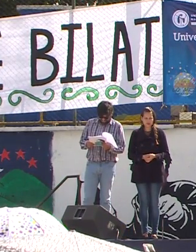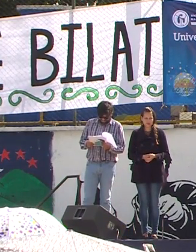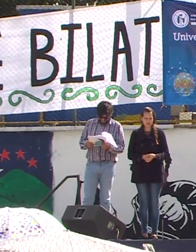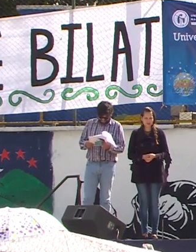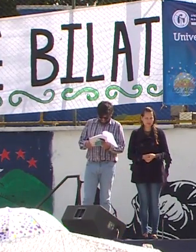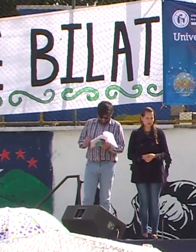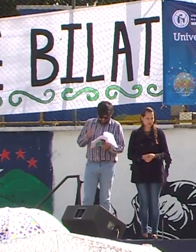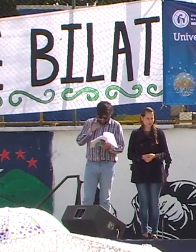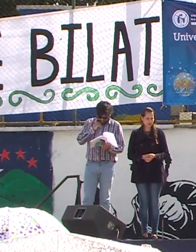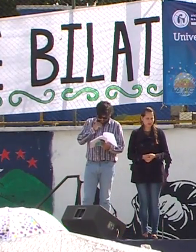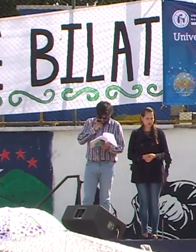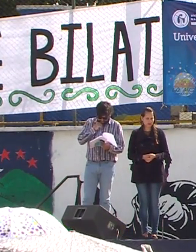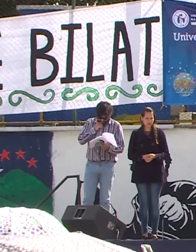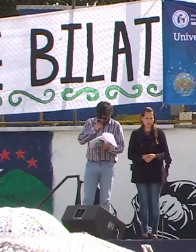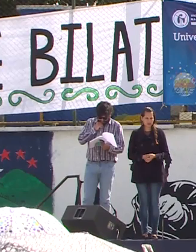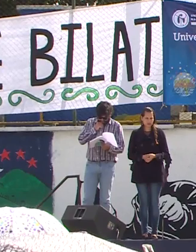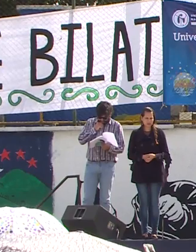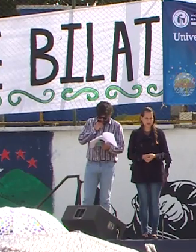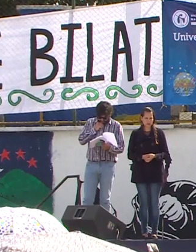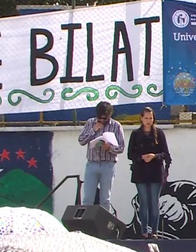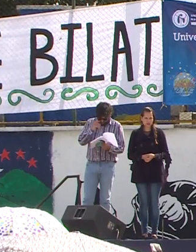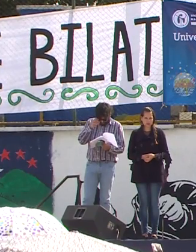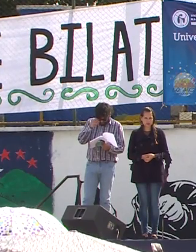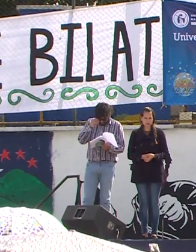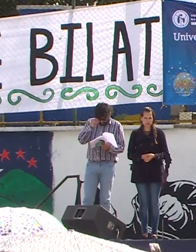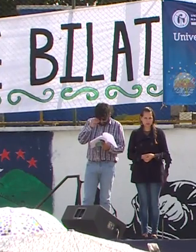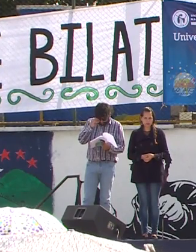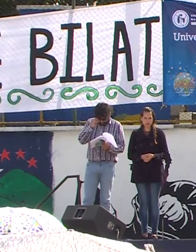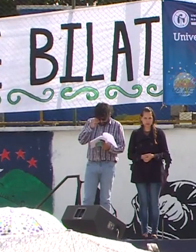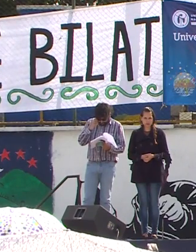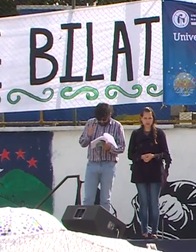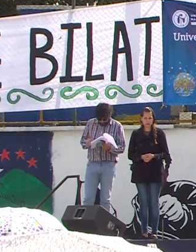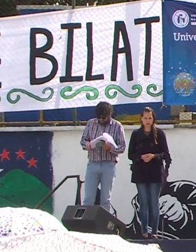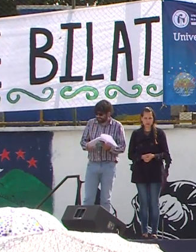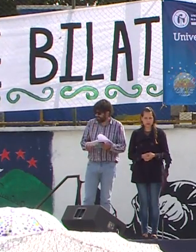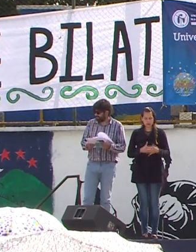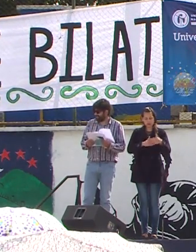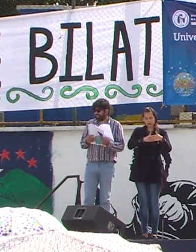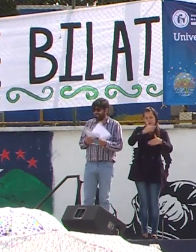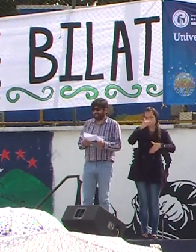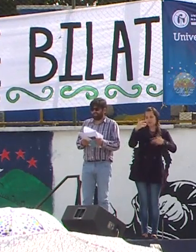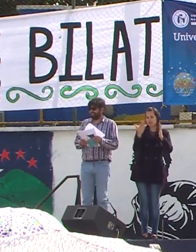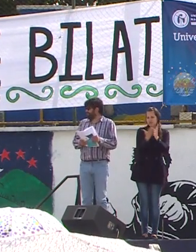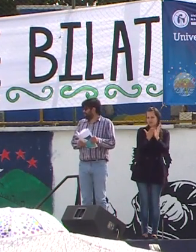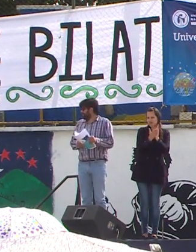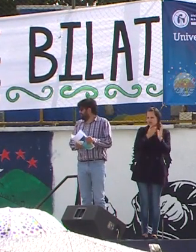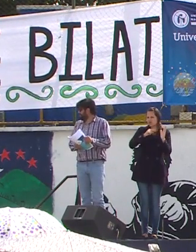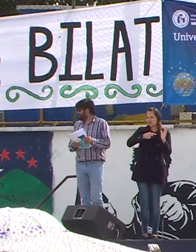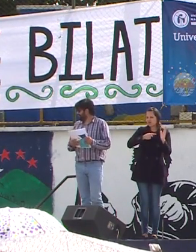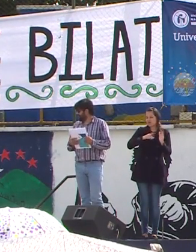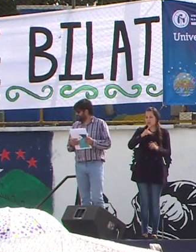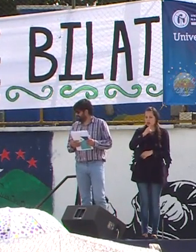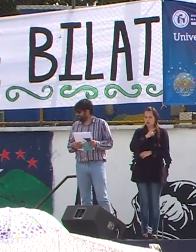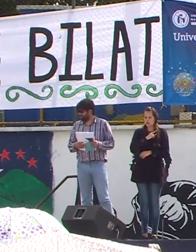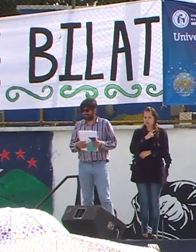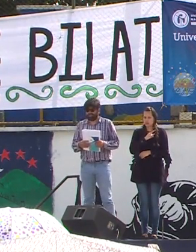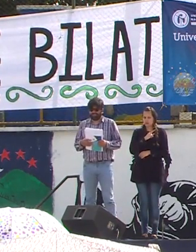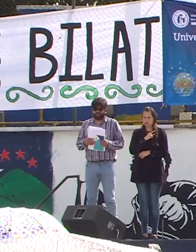Hemos iniciado estudios para que esta universidad tenga presencia en el